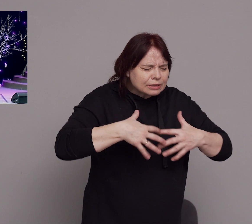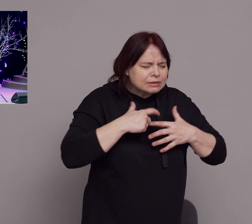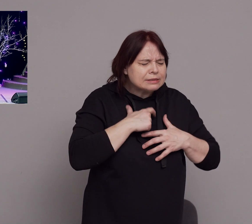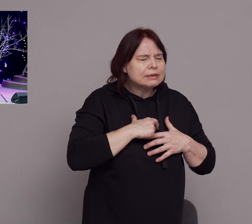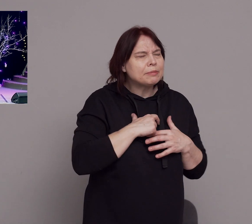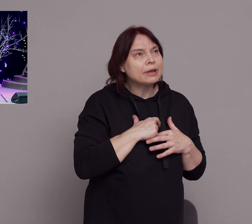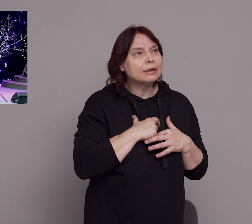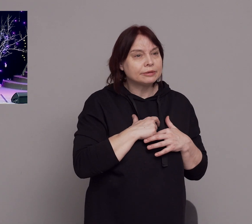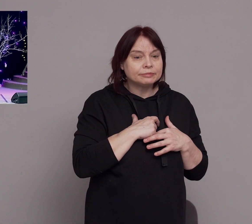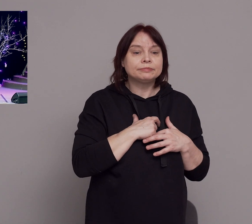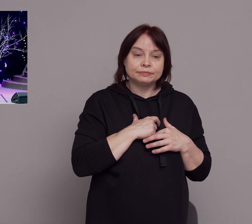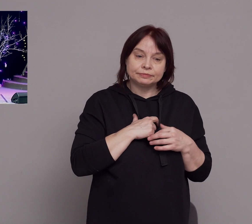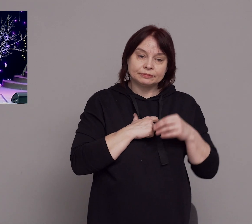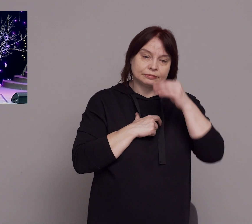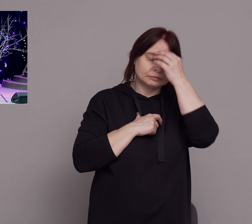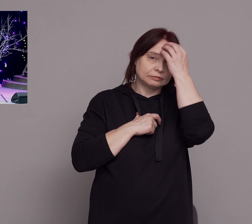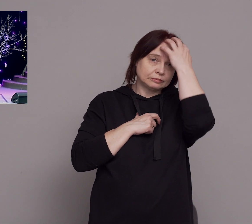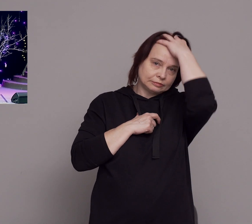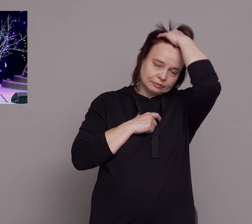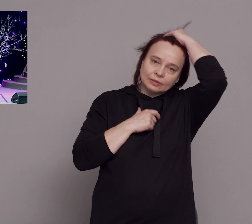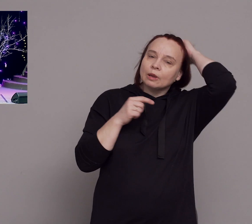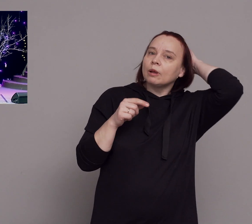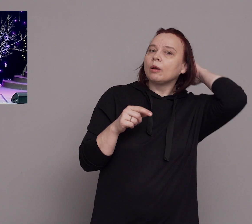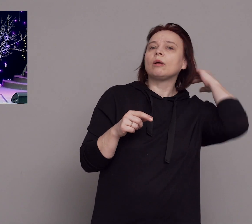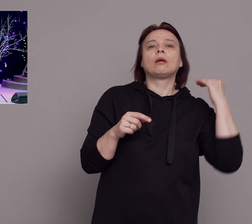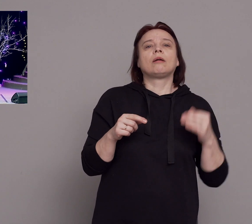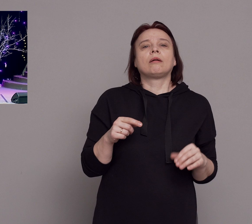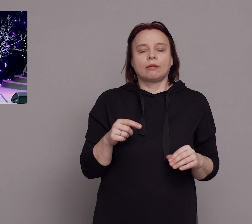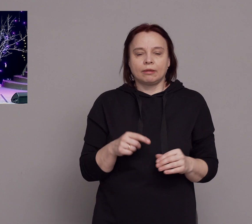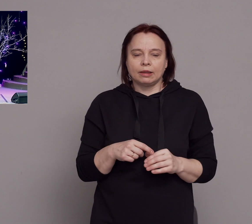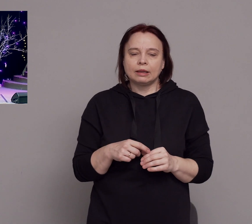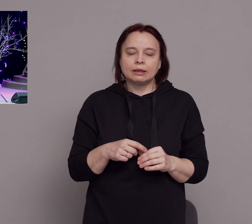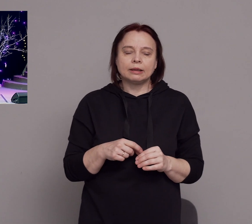внимание. «Он, будучи образом Божьим, не почитал хищением быть равным Богу».